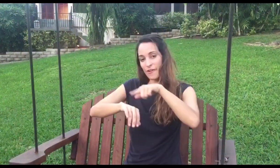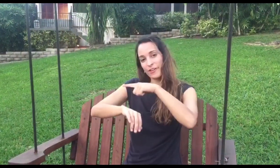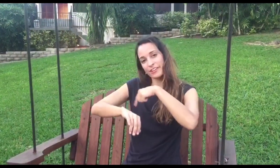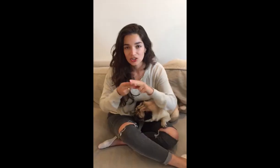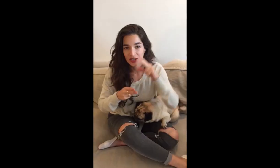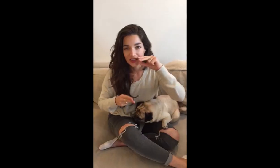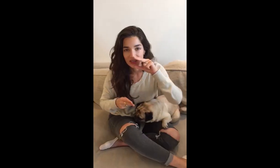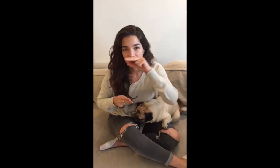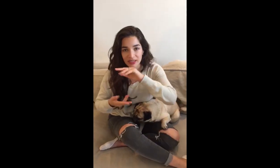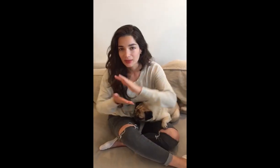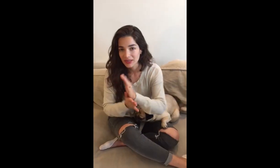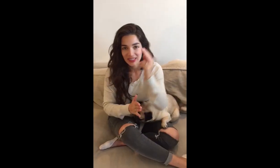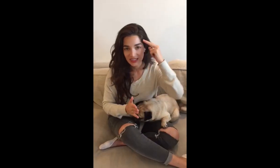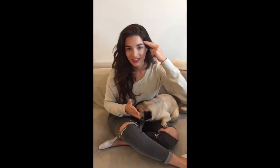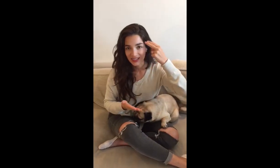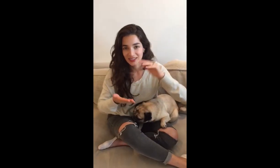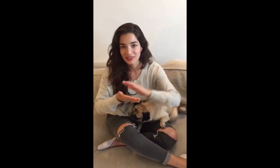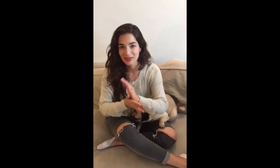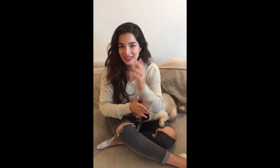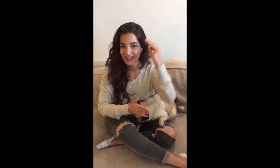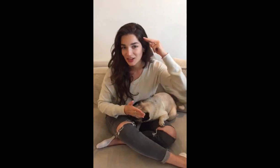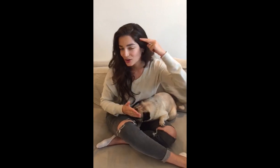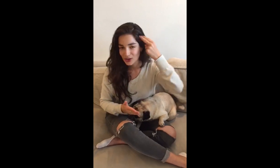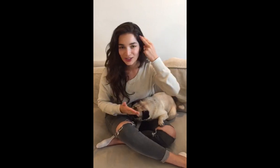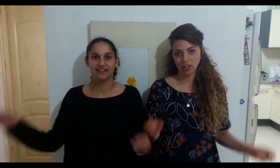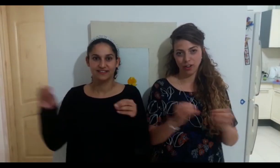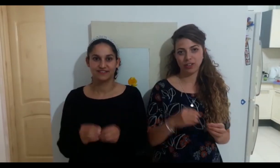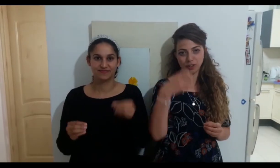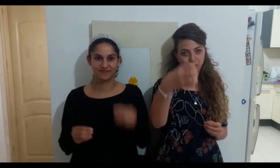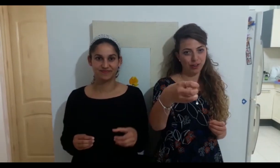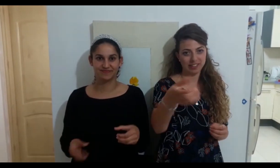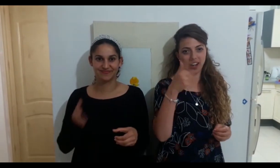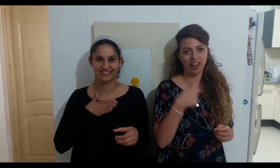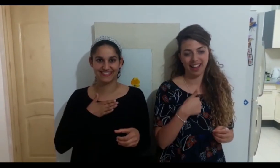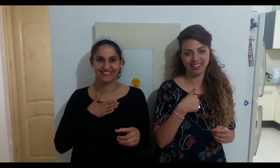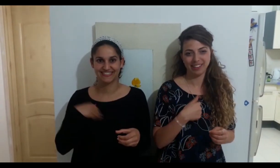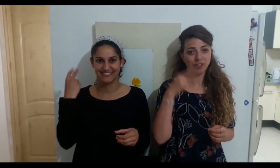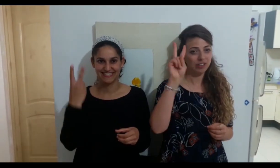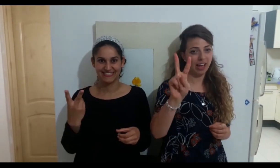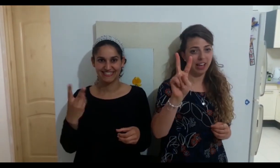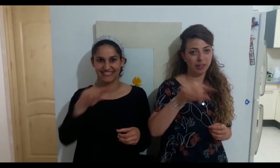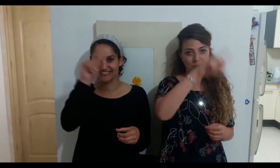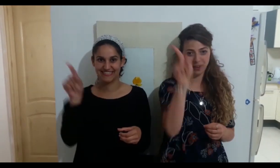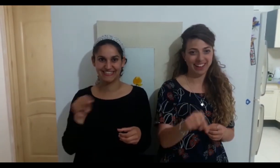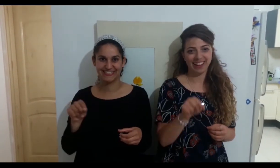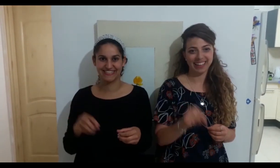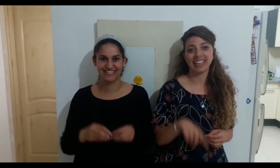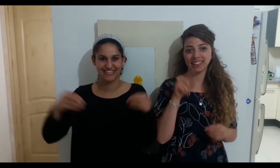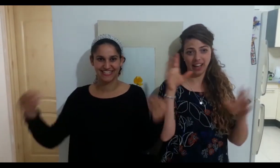השעות שנדבר בלי שכל וגם בלי דאגות עוד כוס עליי, עוד שתיים אולי